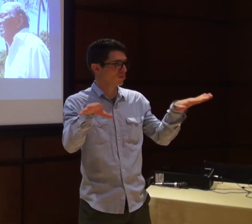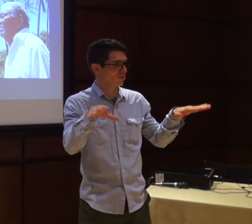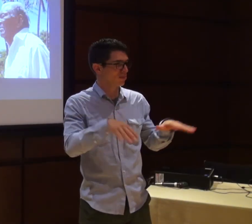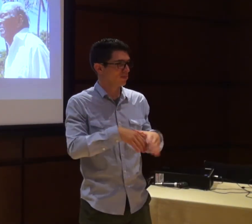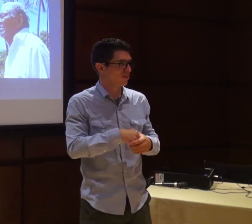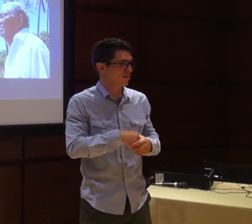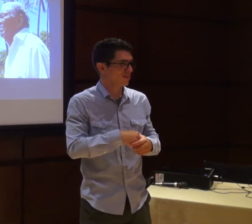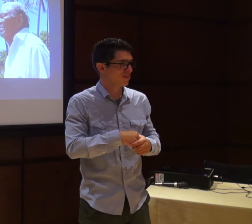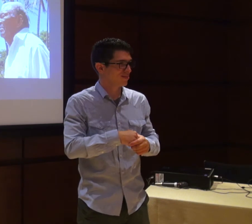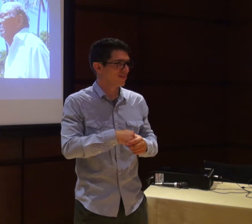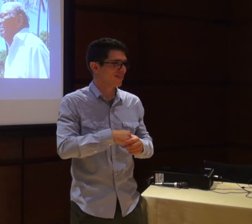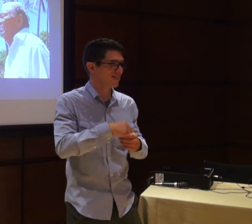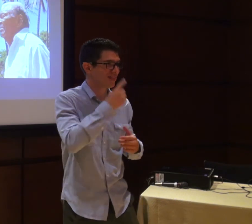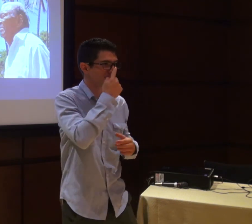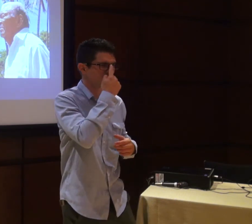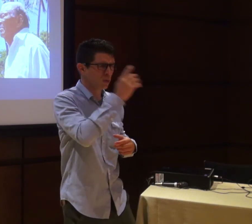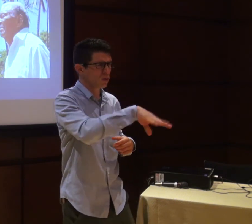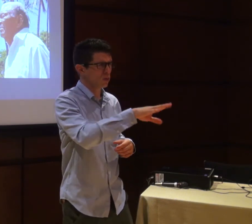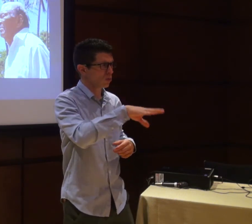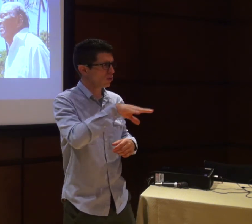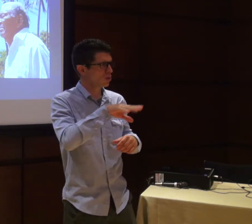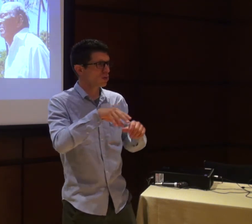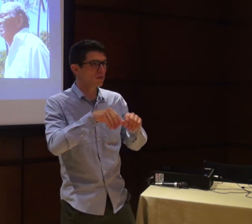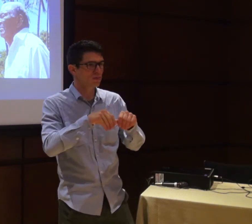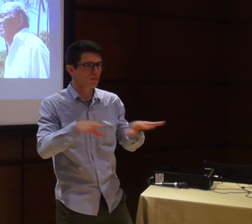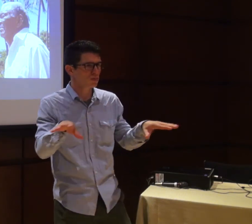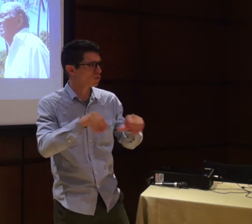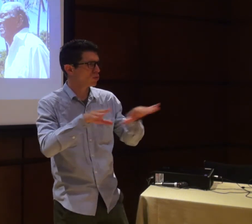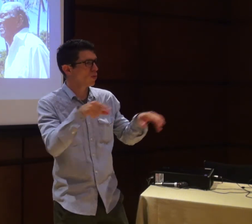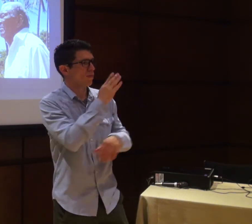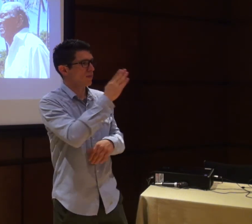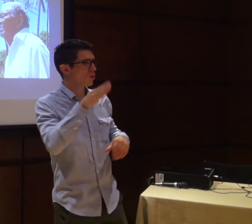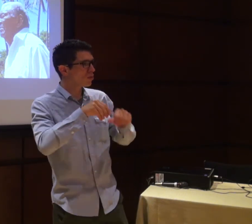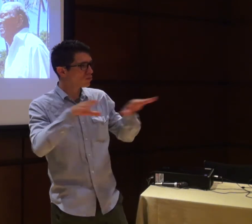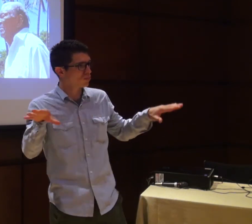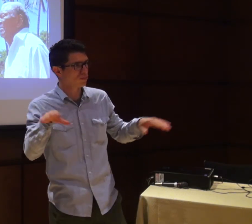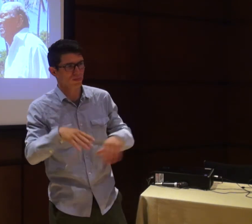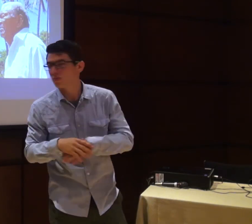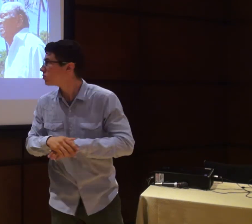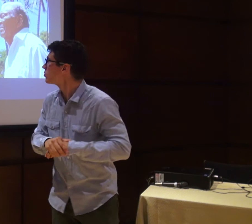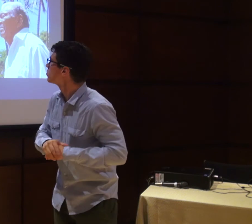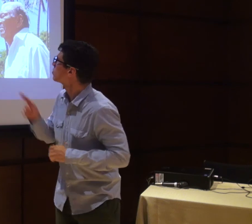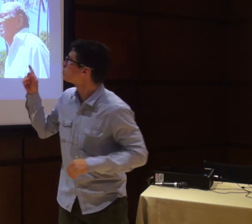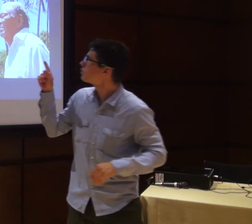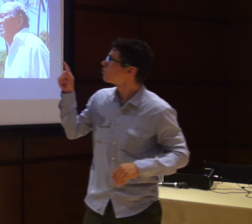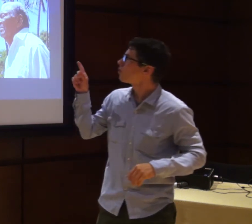Dice Andrés, sí, me parecería importante que dijeras algo en relación a estos espacios a los que has estado estas 2 últimas sesiones aquí en la